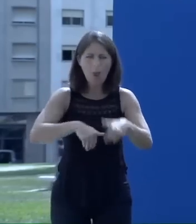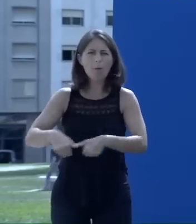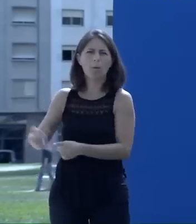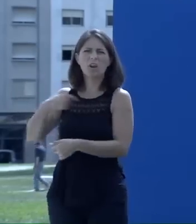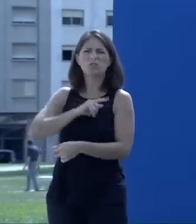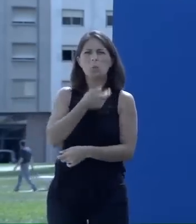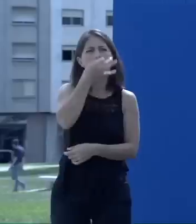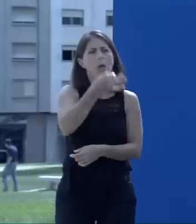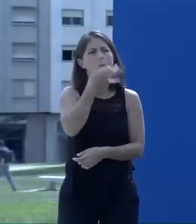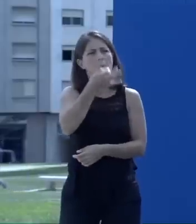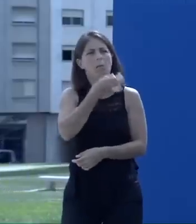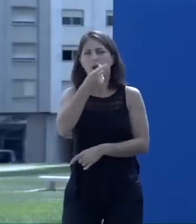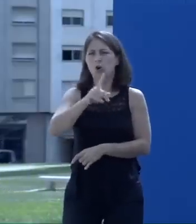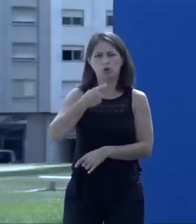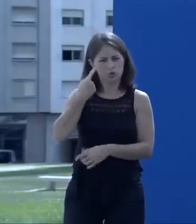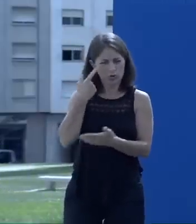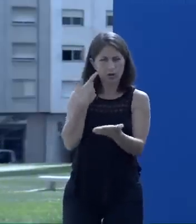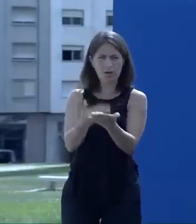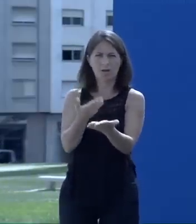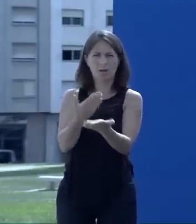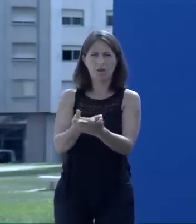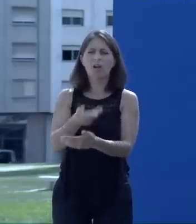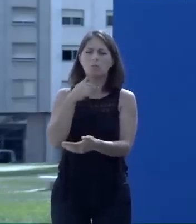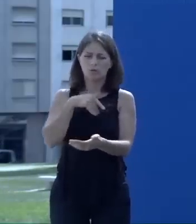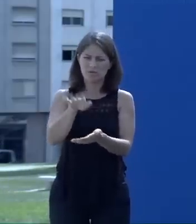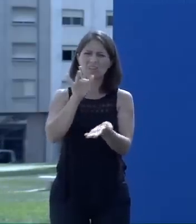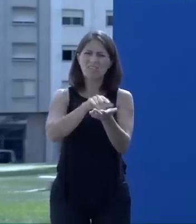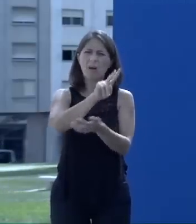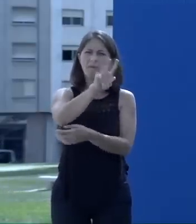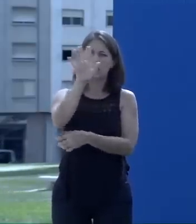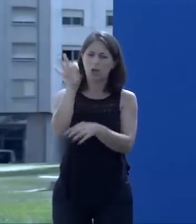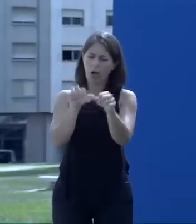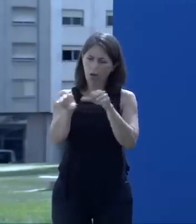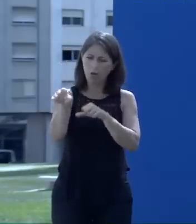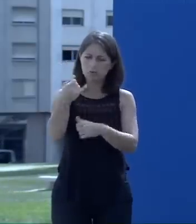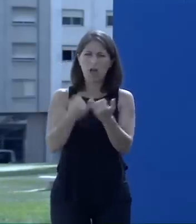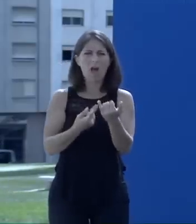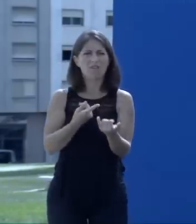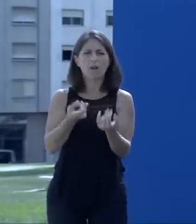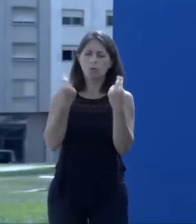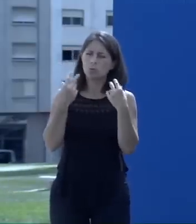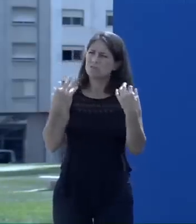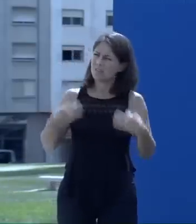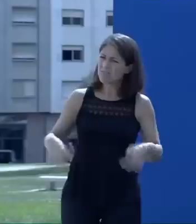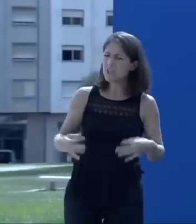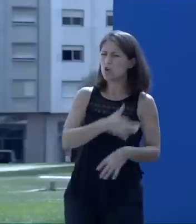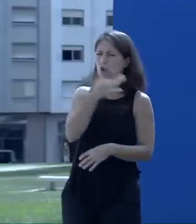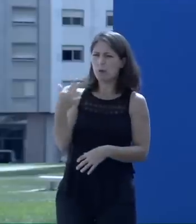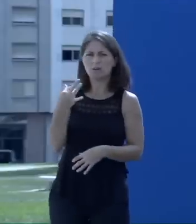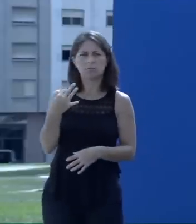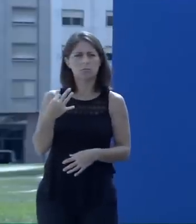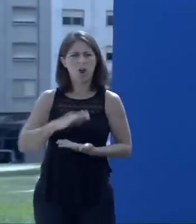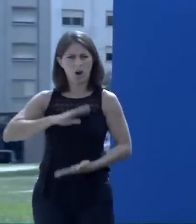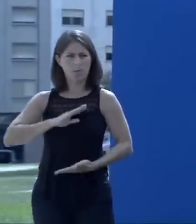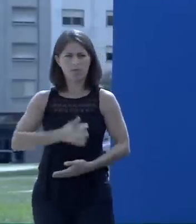noso son feitos. E a partir do día 25 os nosos feitos será ser humildes, ser competentes e ser firmes